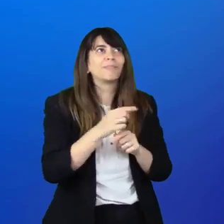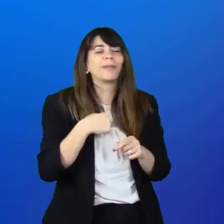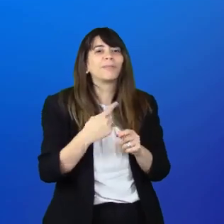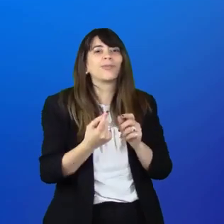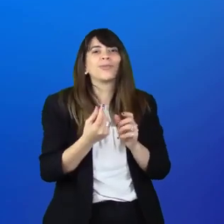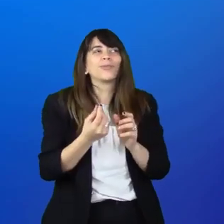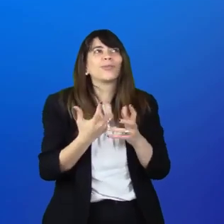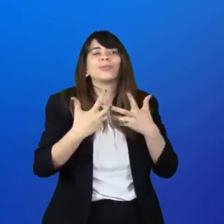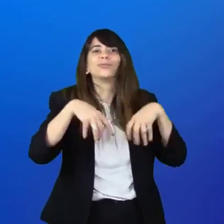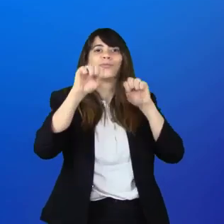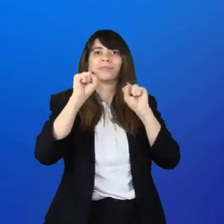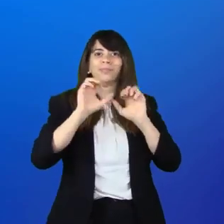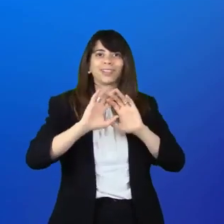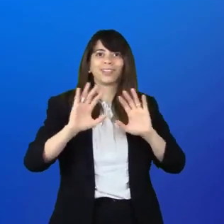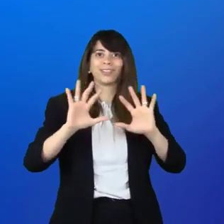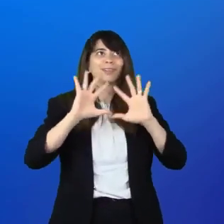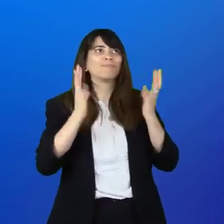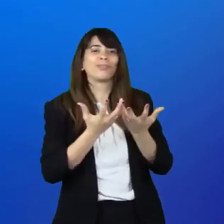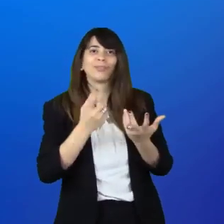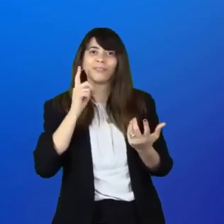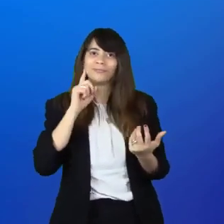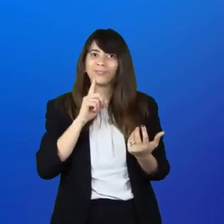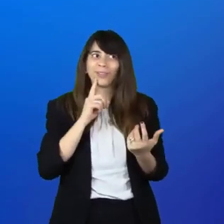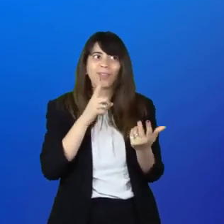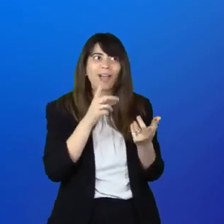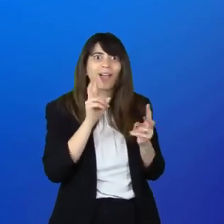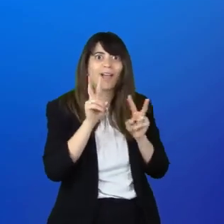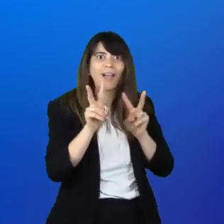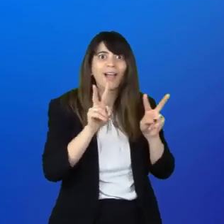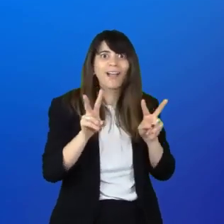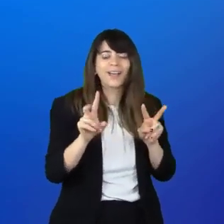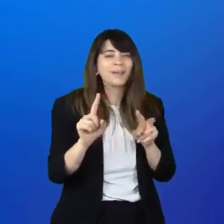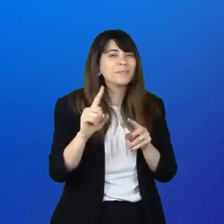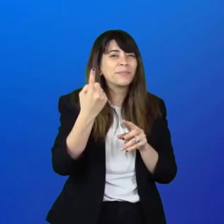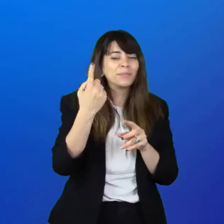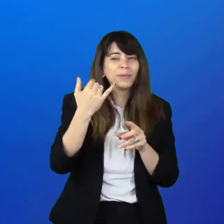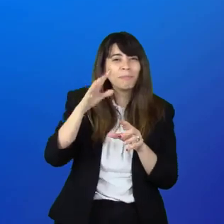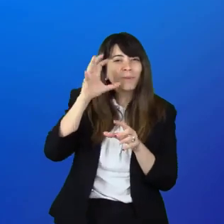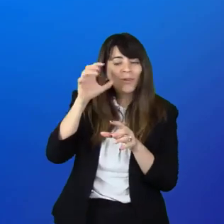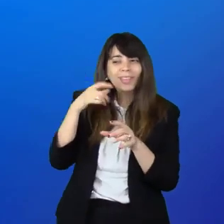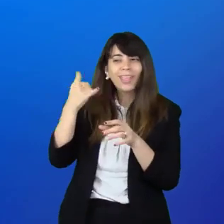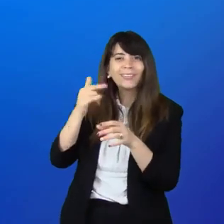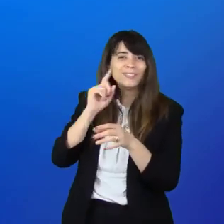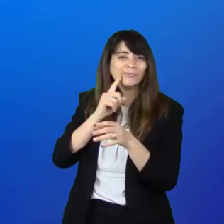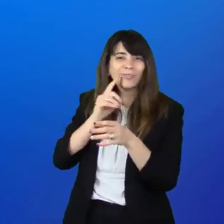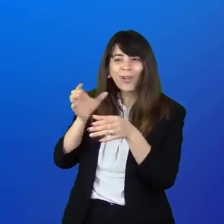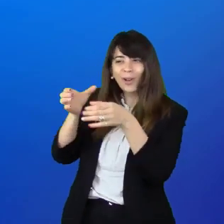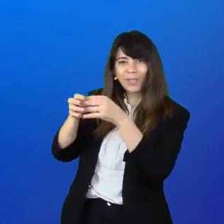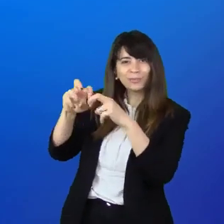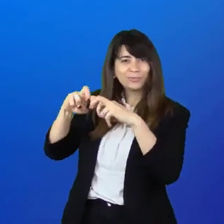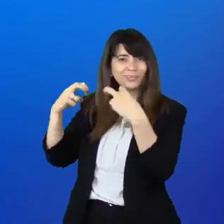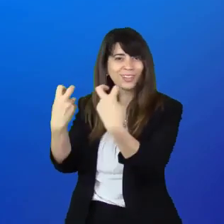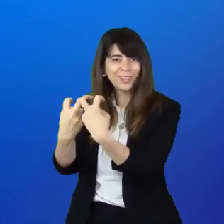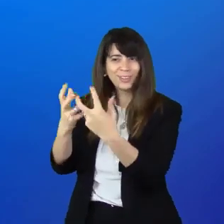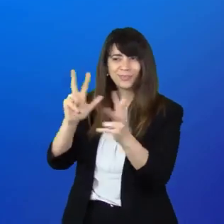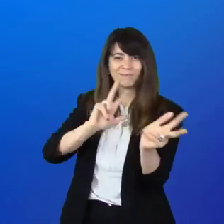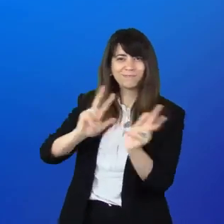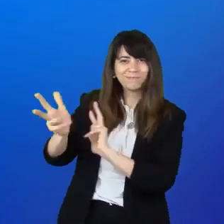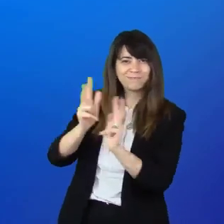solamente para sordos, para mí fue un descubrimiento enorme, descubrir el mundo sordo. Me acuerdo que la primera vez que había una